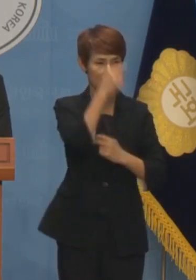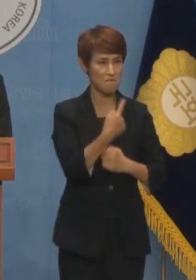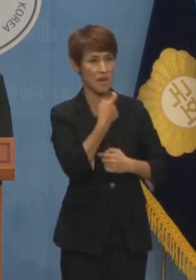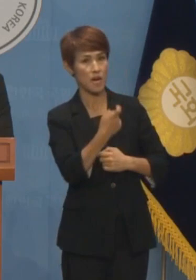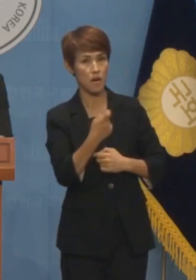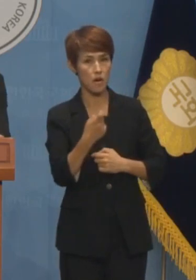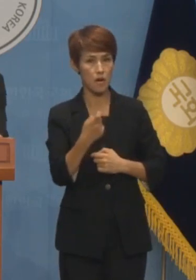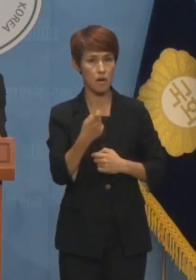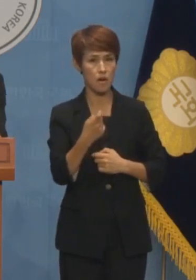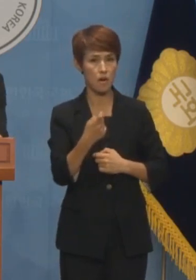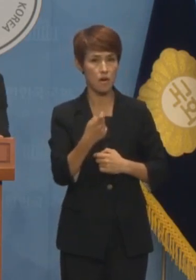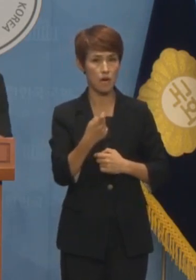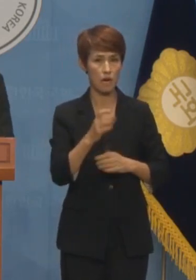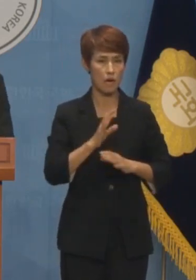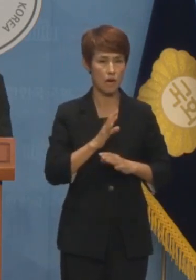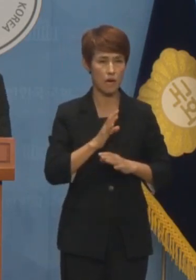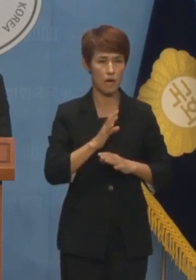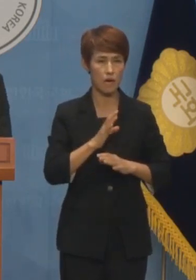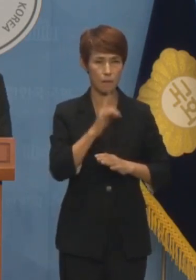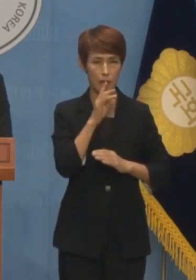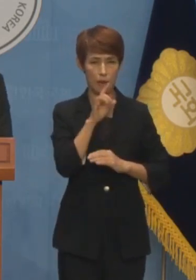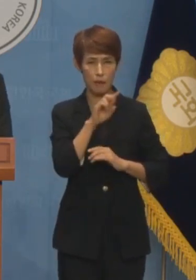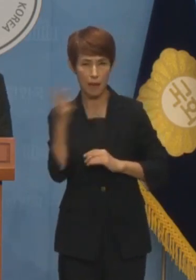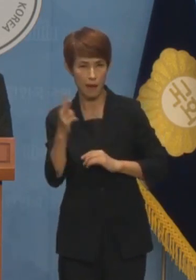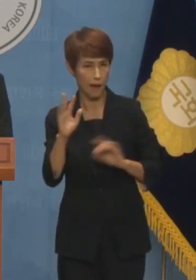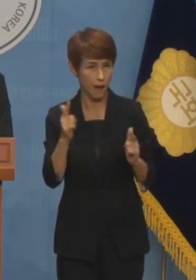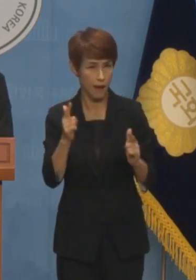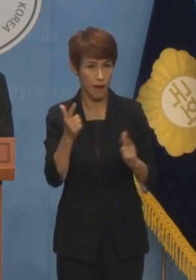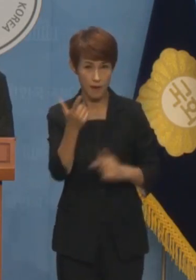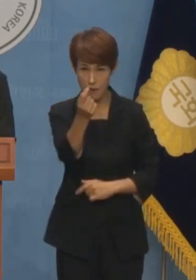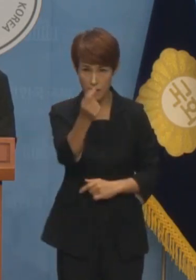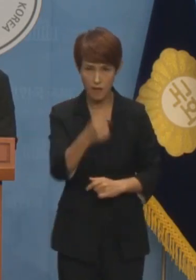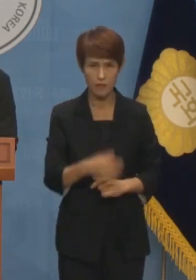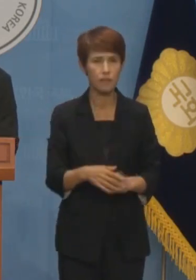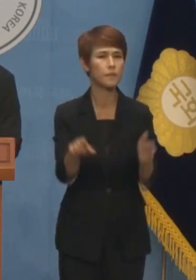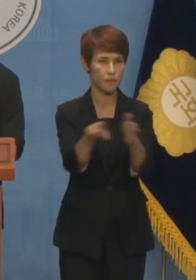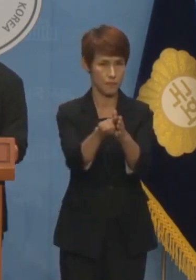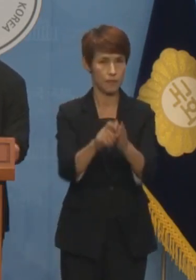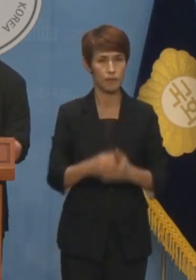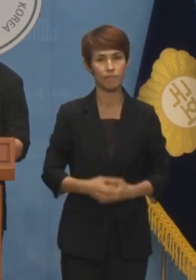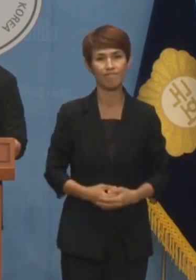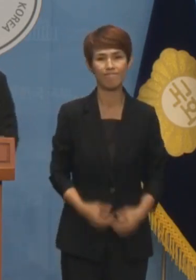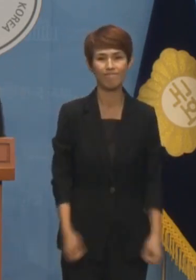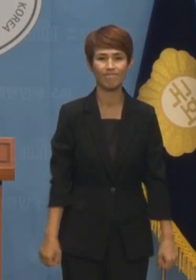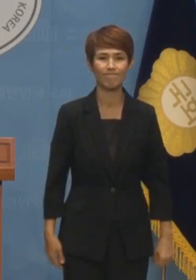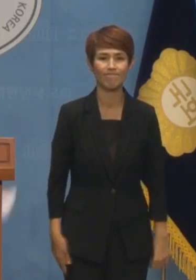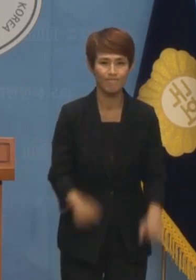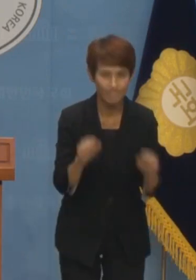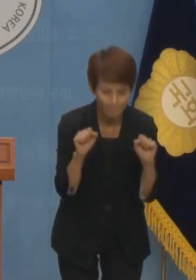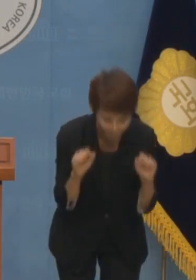검찰이 흔들리지는 않을 것이라고 믿겠습니다. 이상입니다.